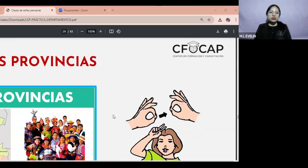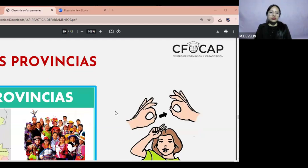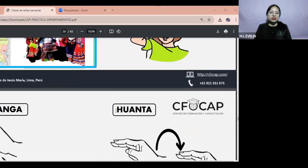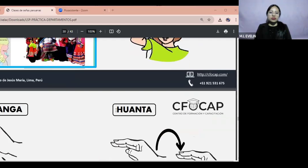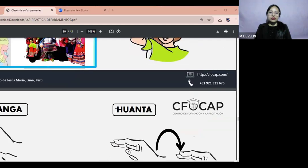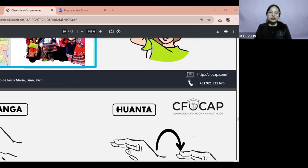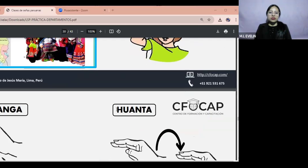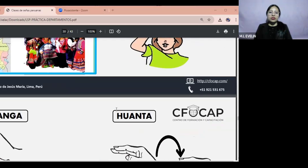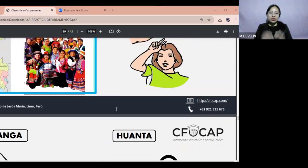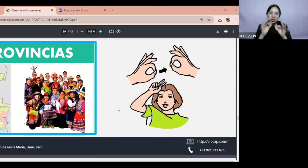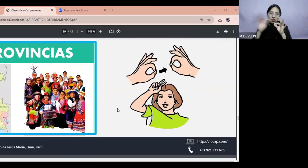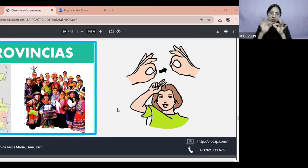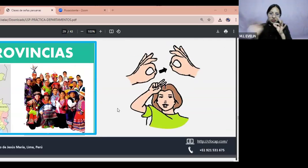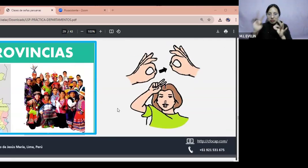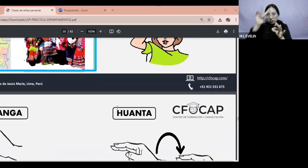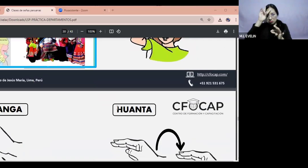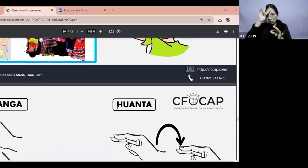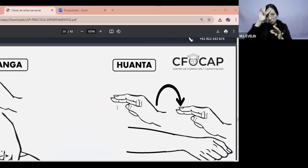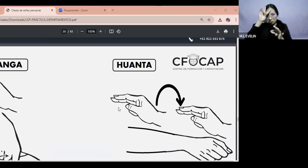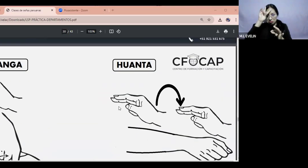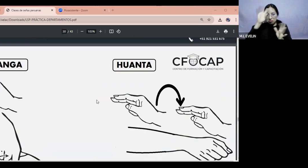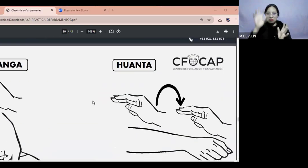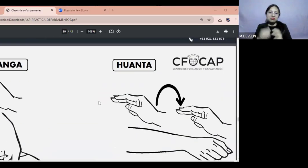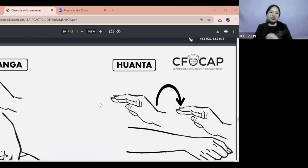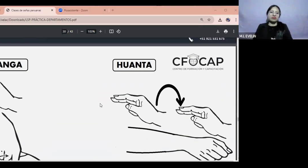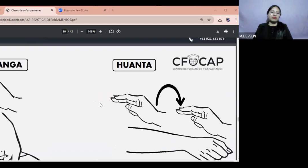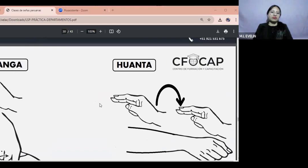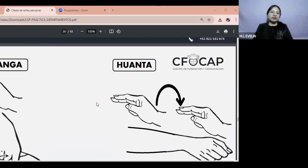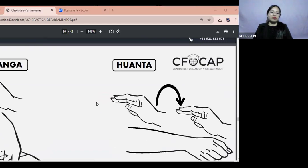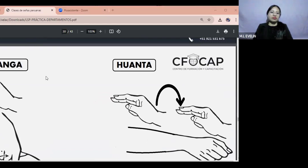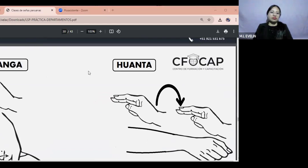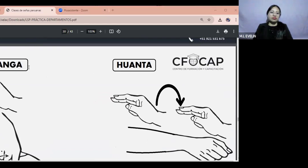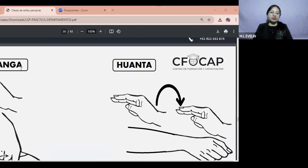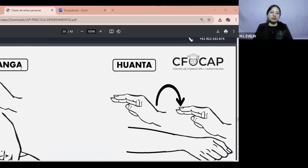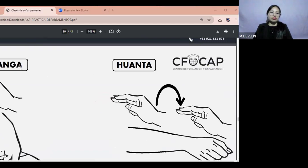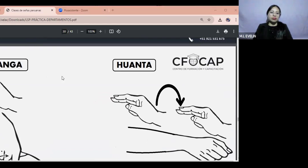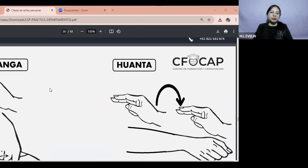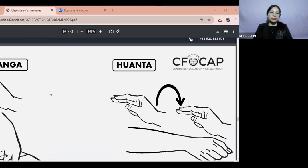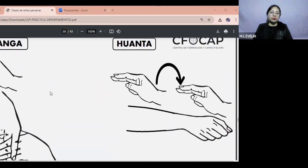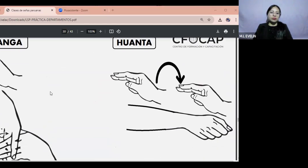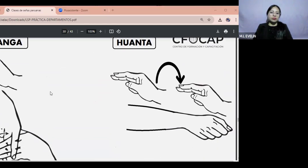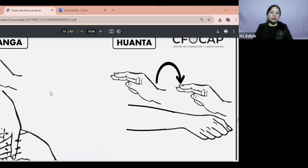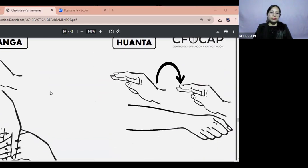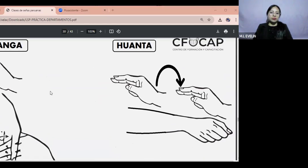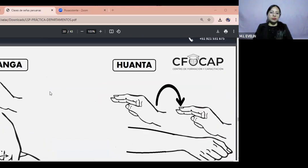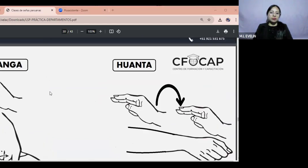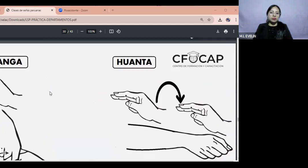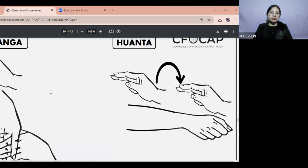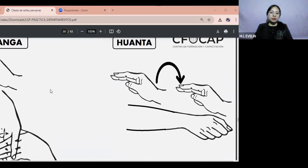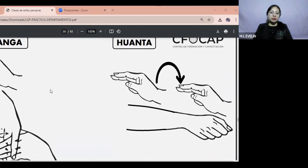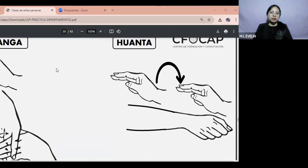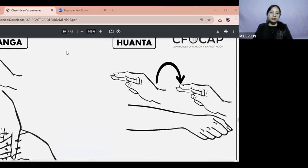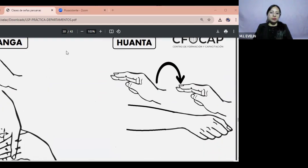provincias decir otros de de los lugares no por ejemplo en ayacucho